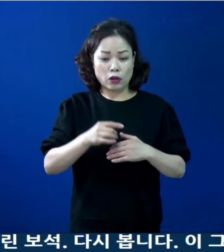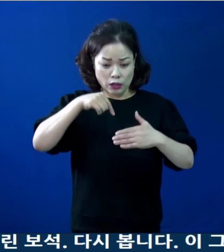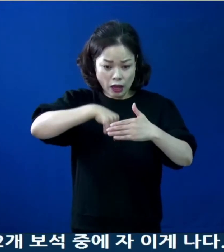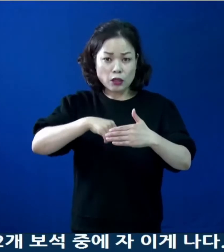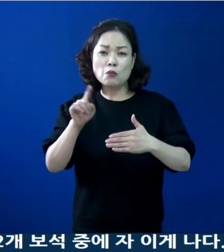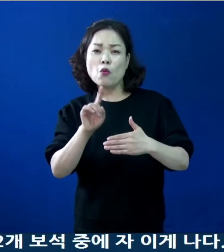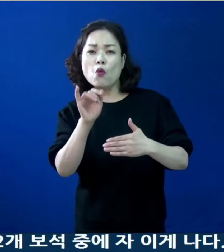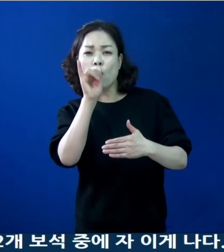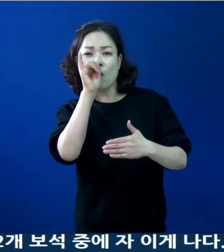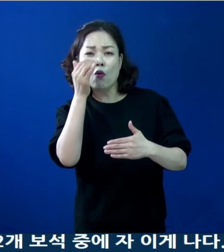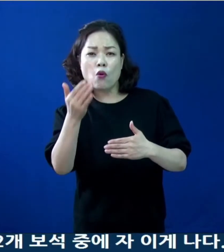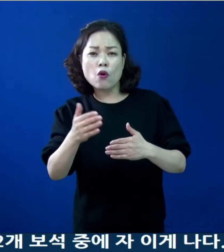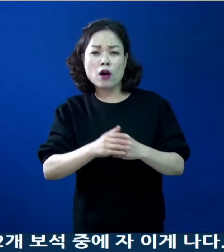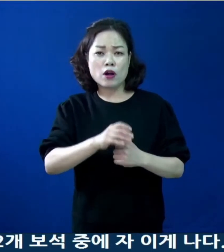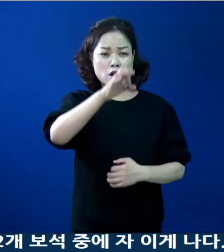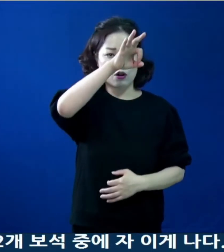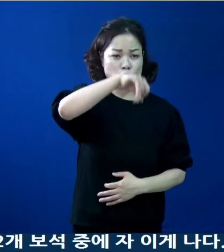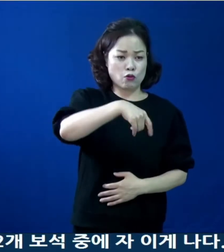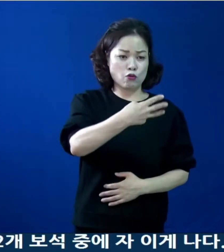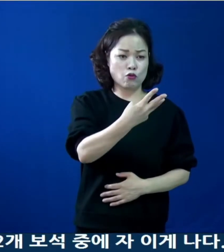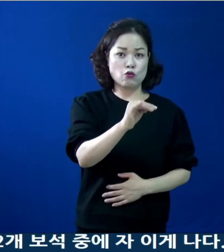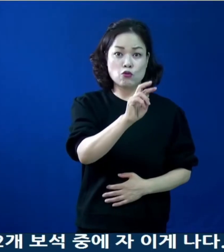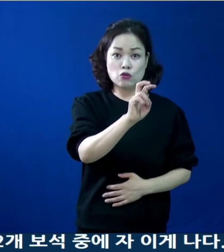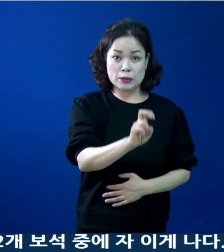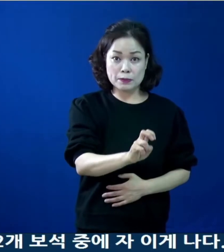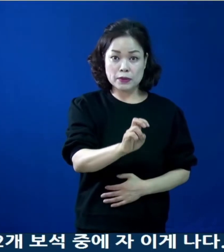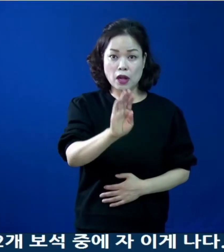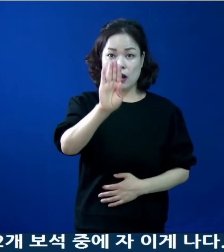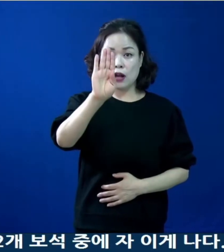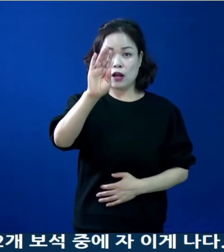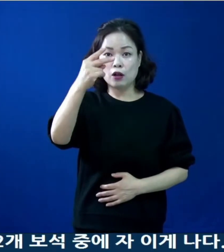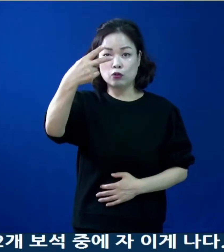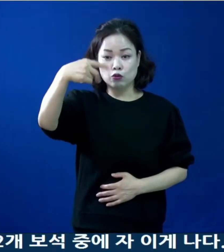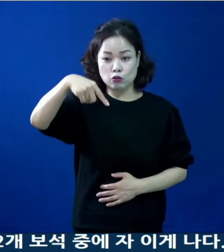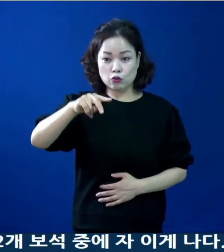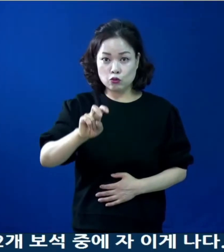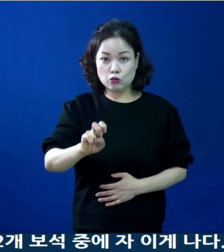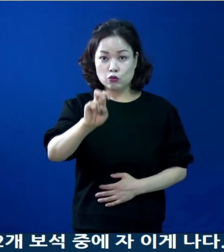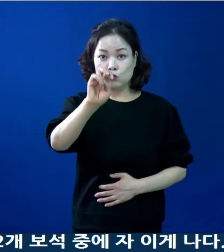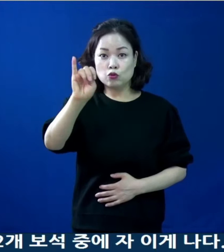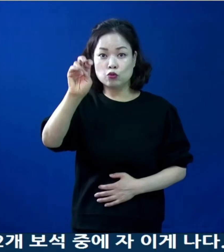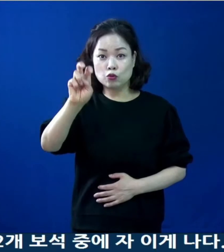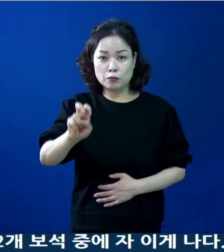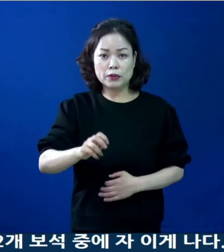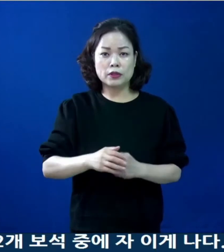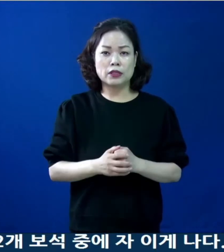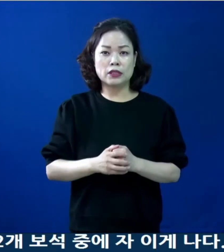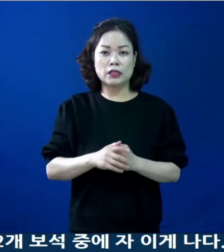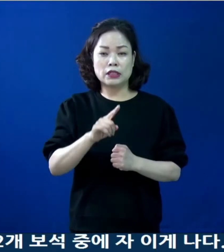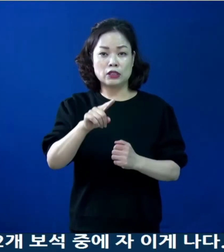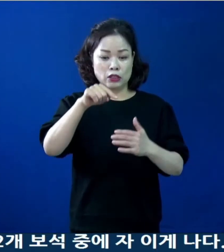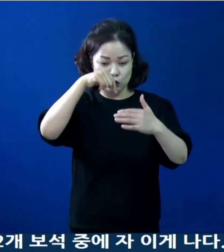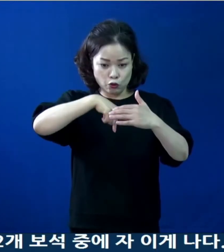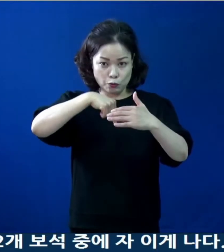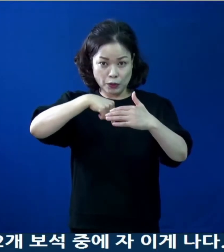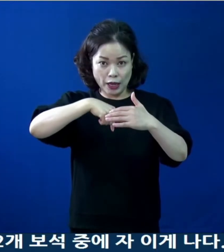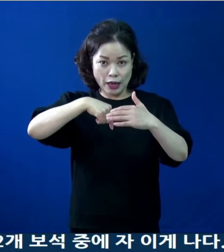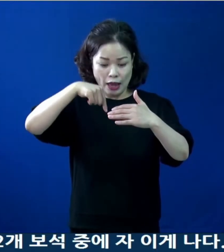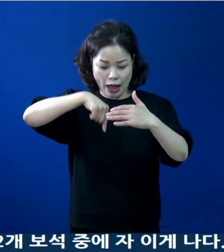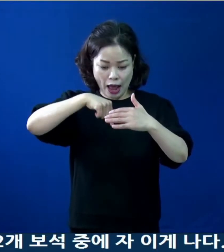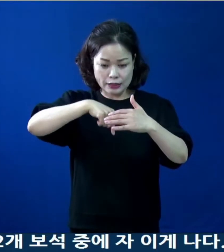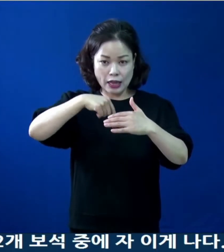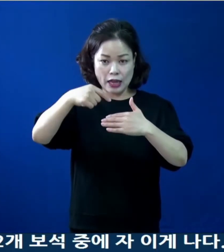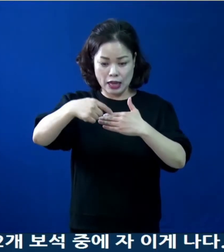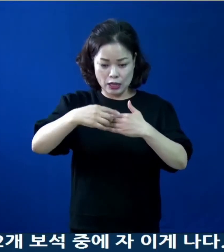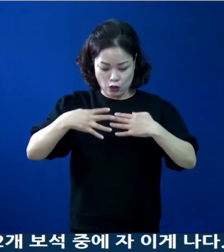있다고 얘기하냐면 우림과 둠밈, 보이지 않습니다. 그런데 우림과 둠밈이 저 흉패